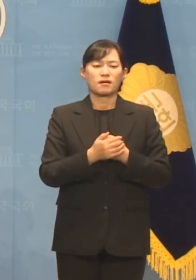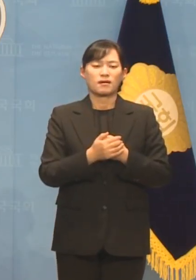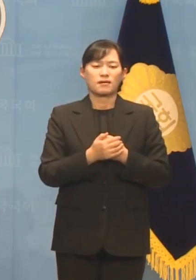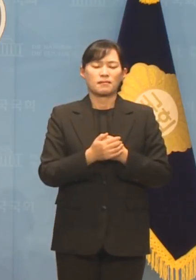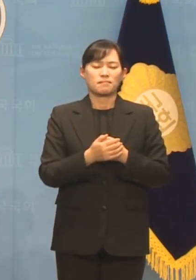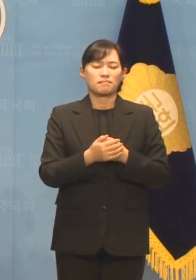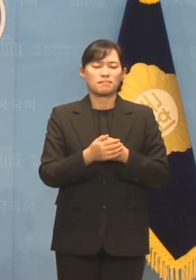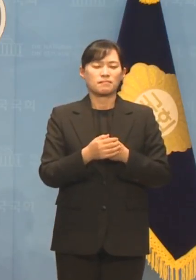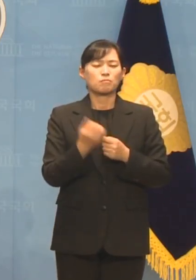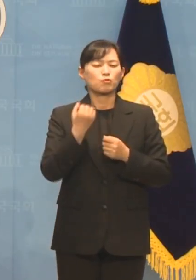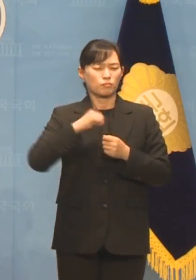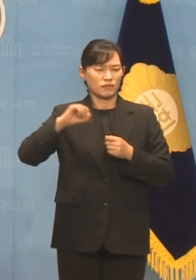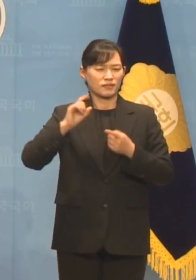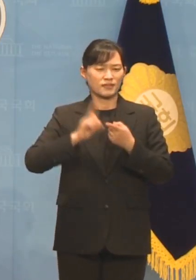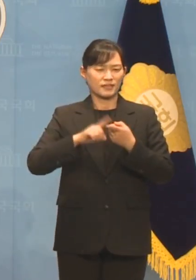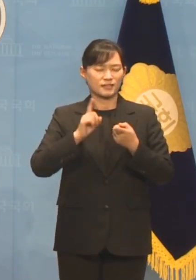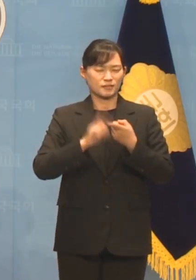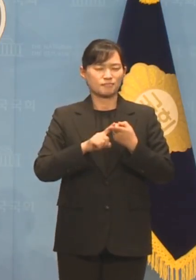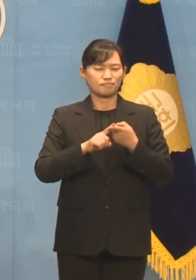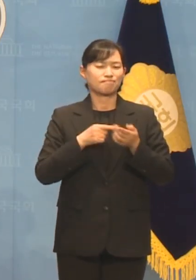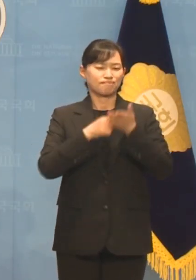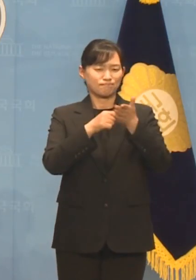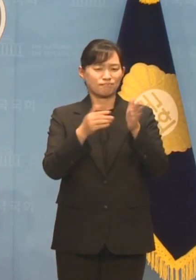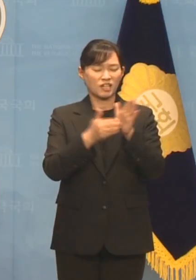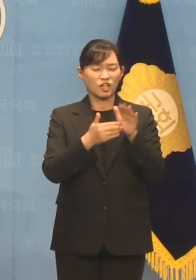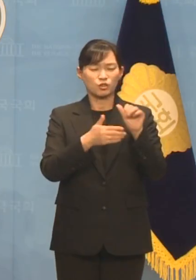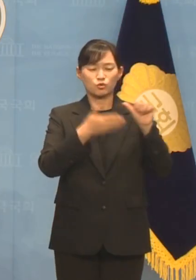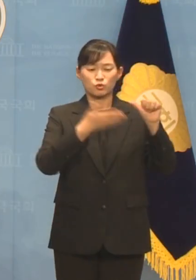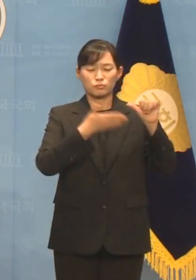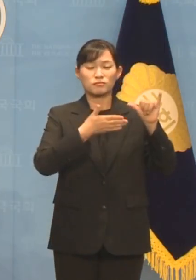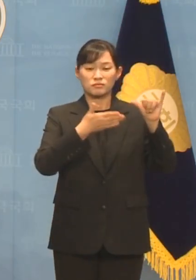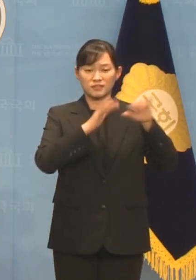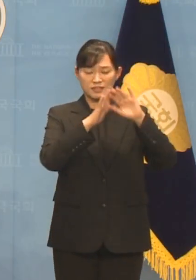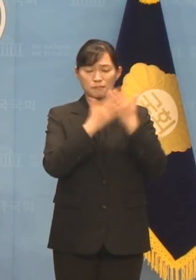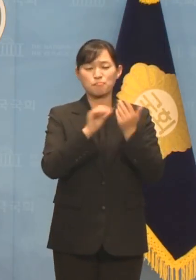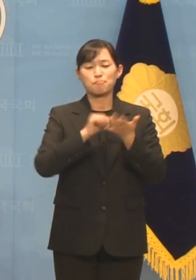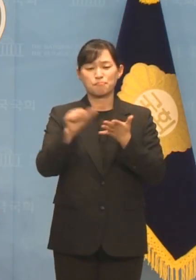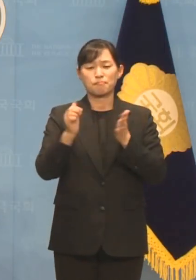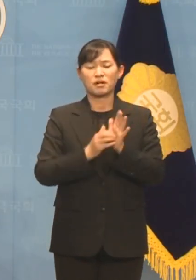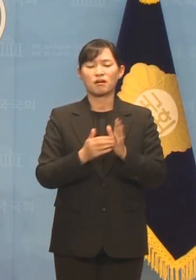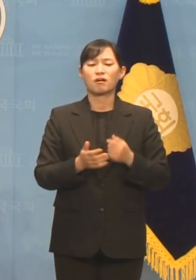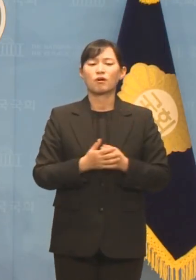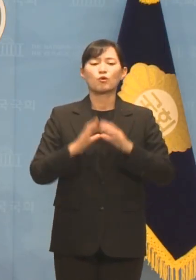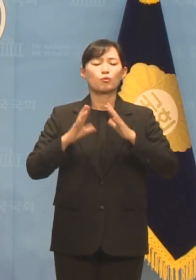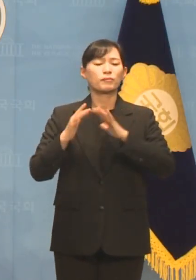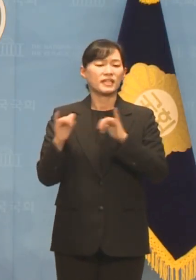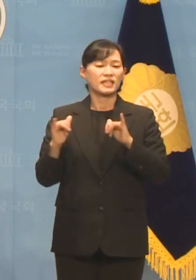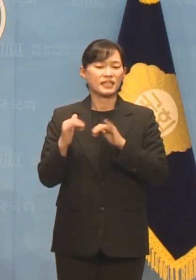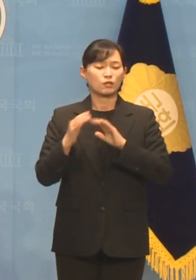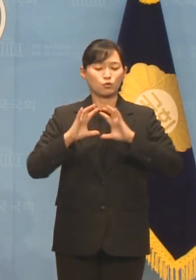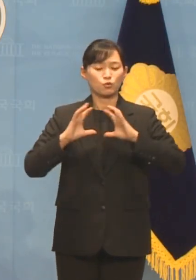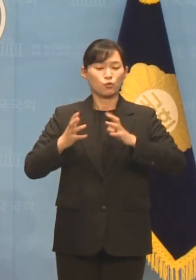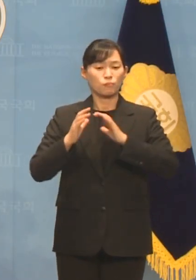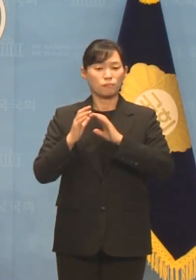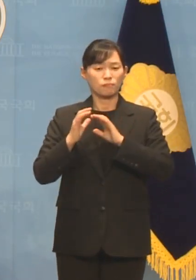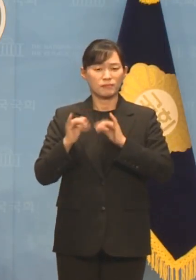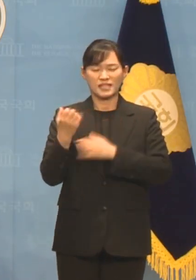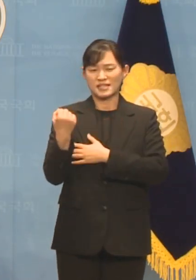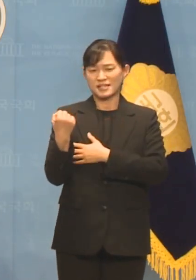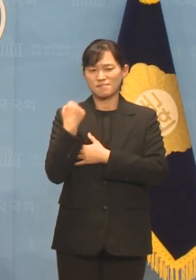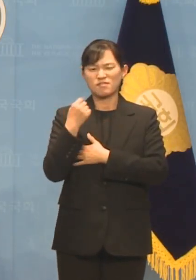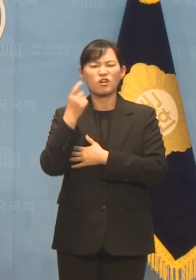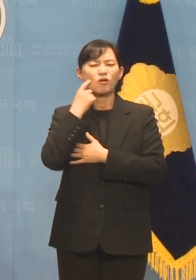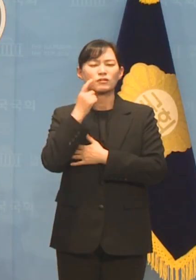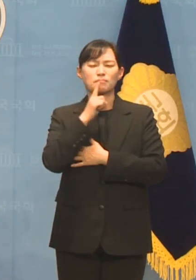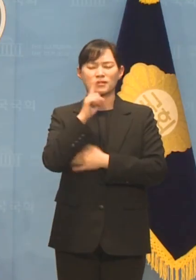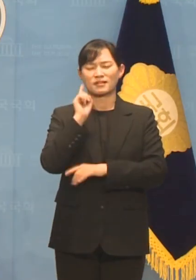조치하였습니다. 그 결과 해당 계정들이 삭제되었음을 보고드립니다. 다음으로 국민의힘 거짓말 시리즈를 김동완 의원님께서 말씀드리겠습니다.